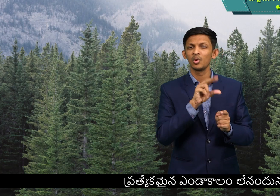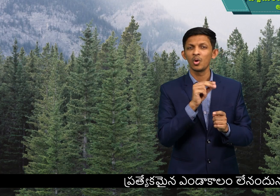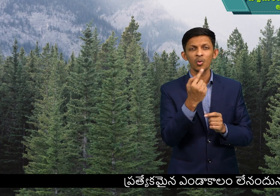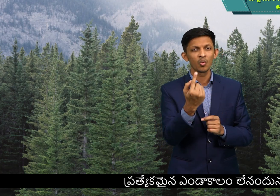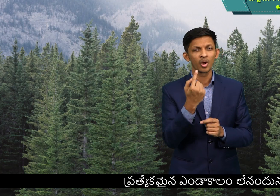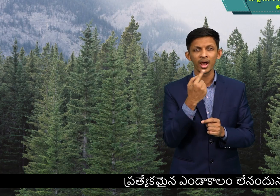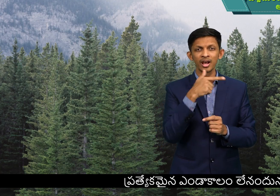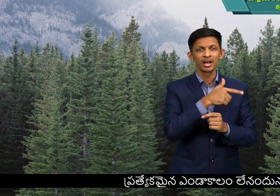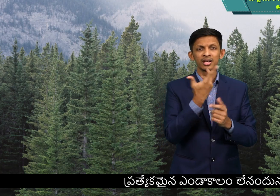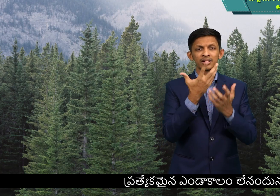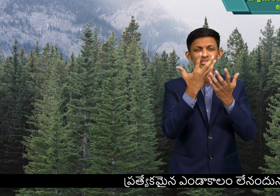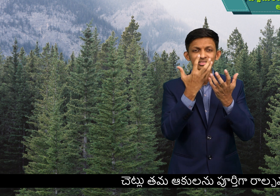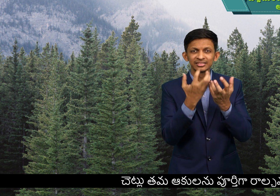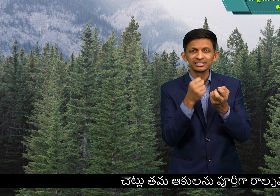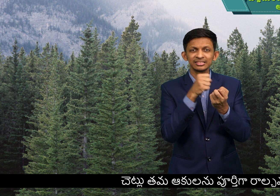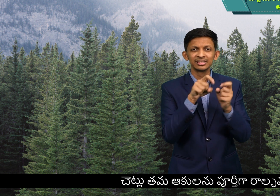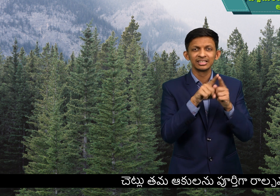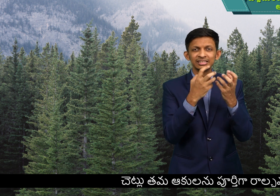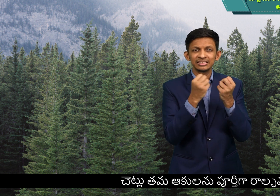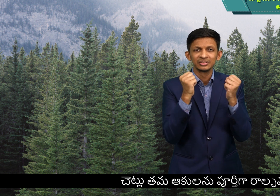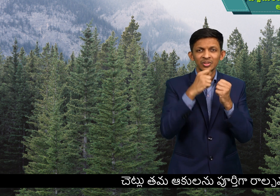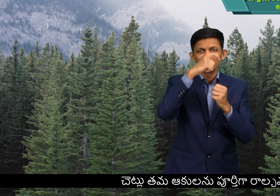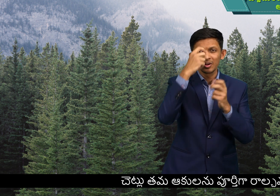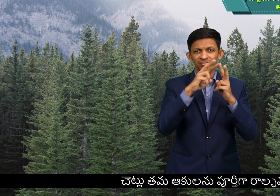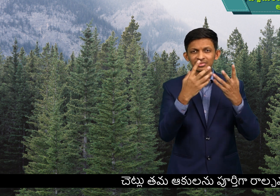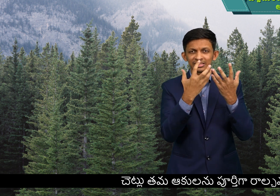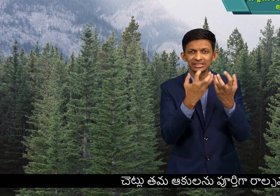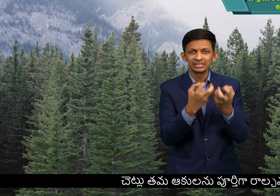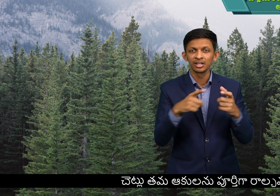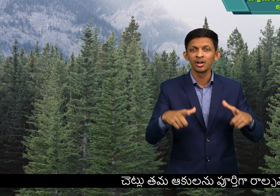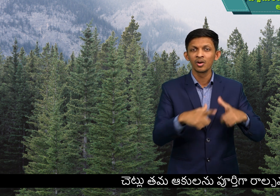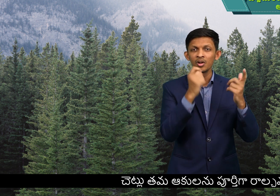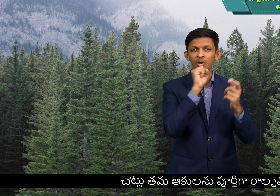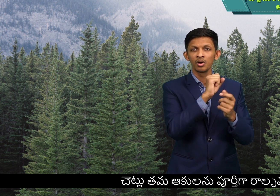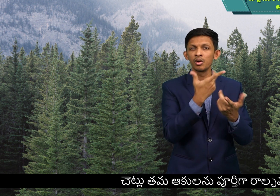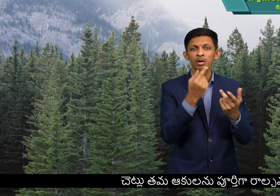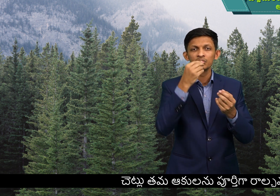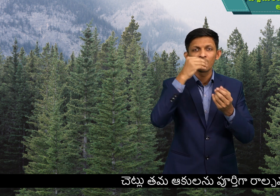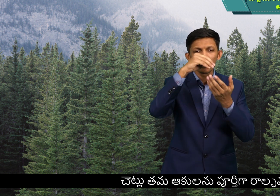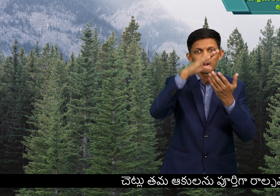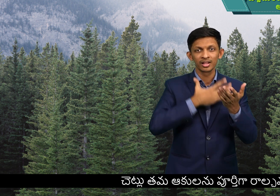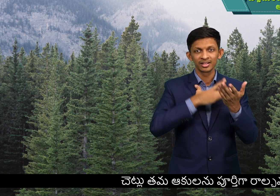ప్రత్యేకమైన ఎండాకాలం లేనందున చెట్లు తమ ఆకులను పూర్తిగా రాల్చవు.